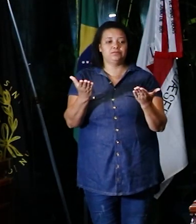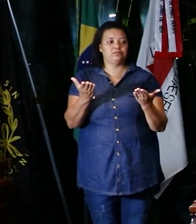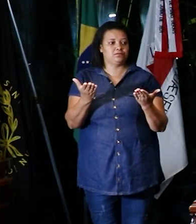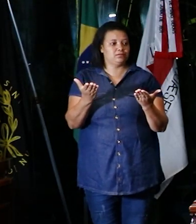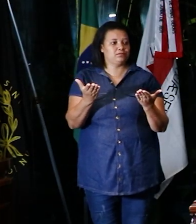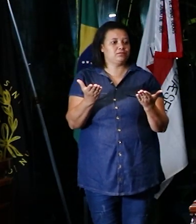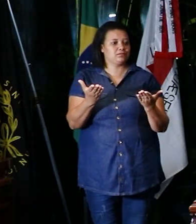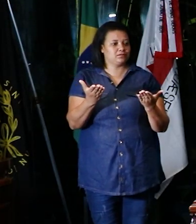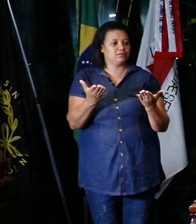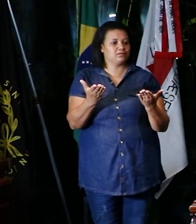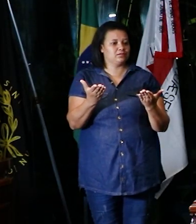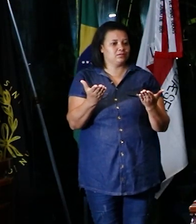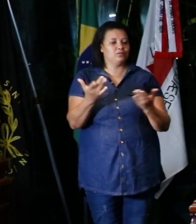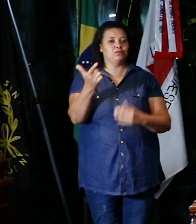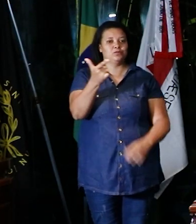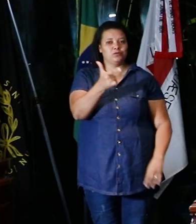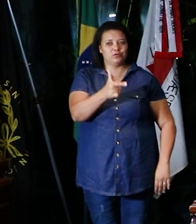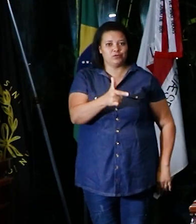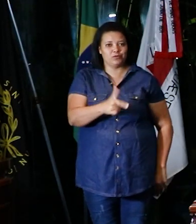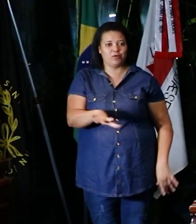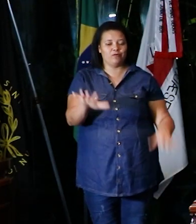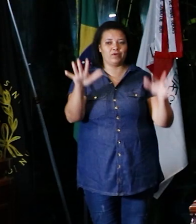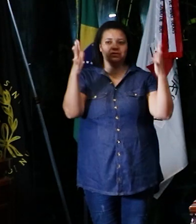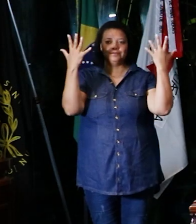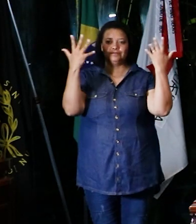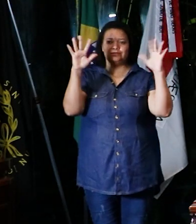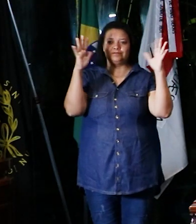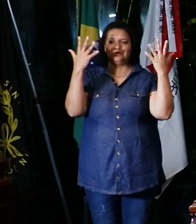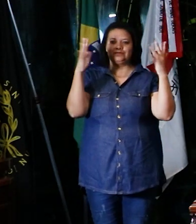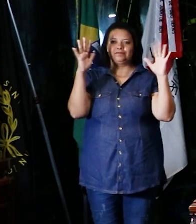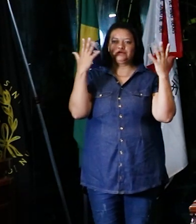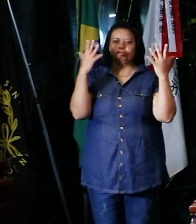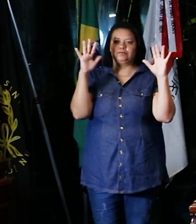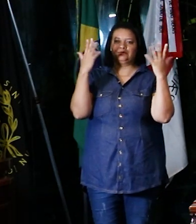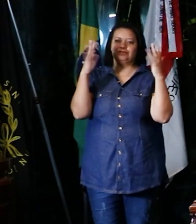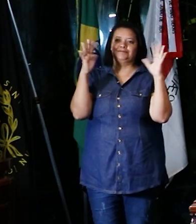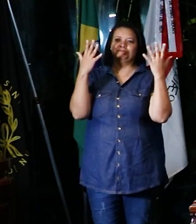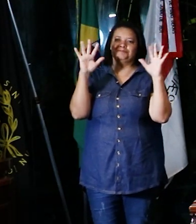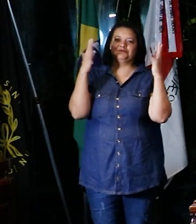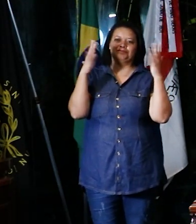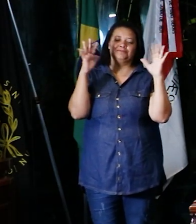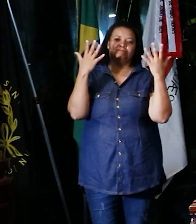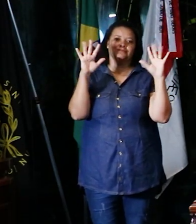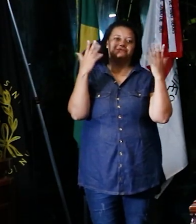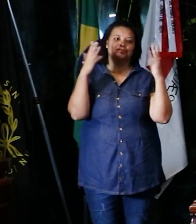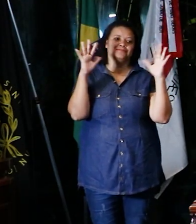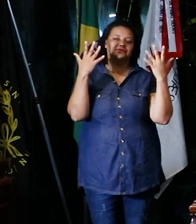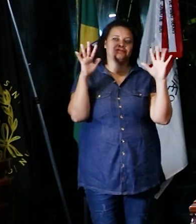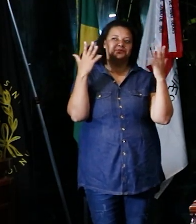vocês e, mais uma vez, uma salva de palmas para a nossa querida Antônia. Que isso.